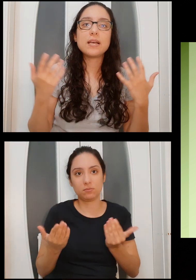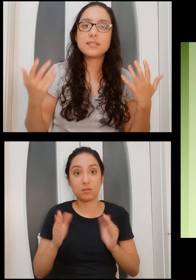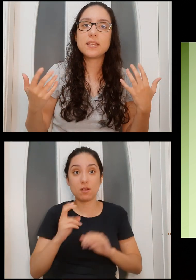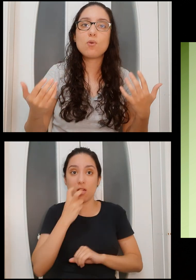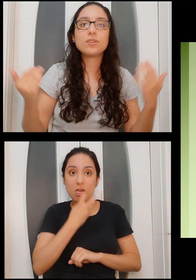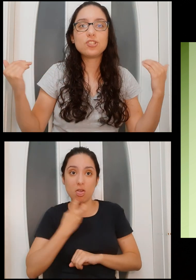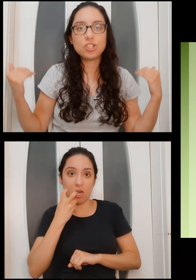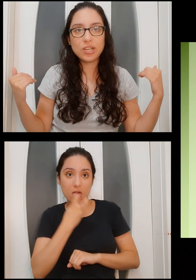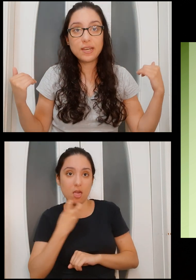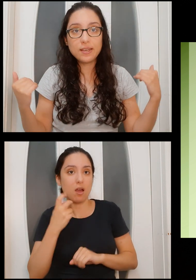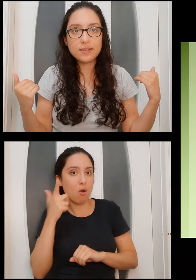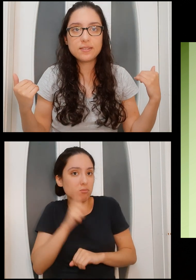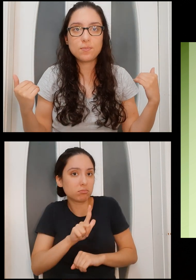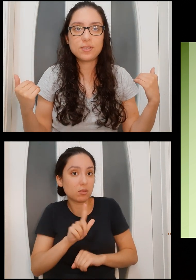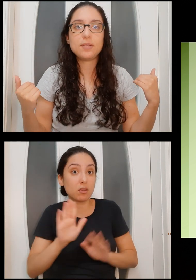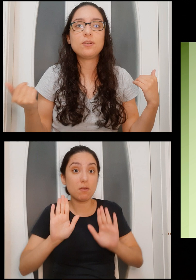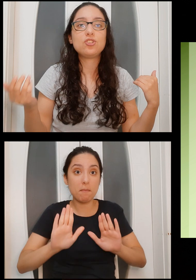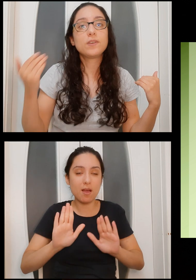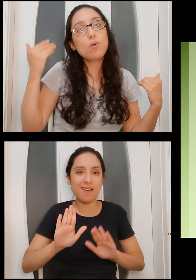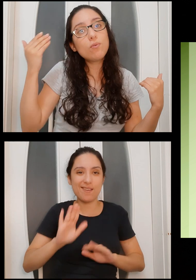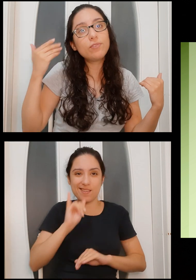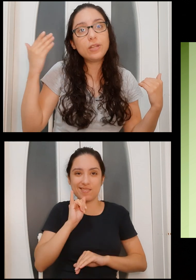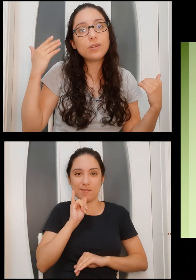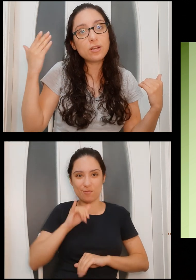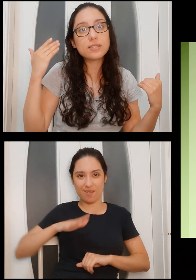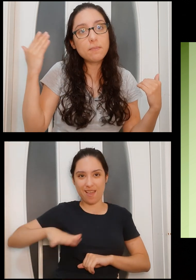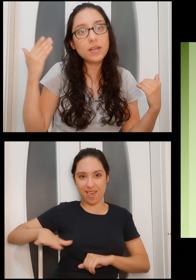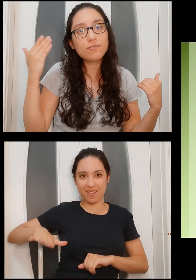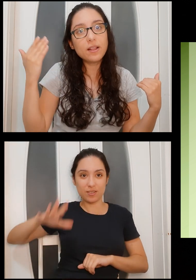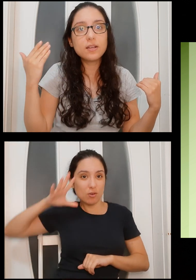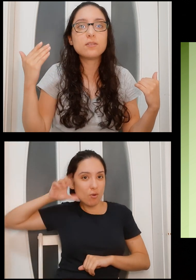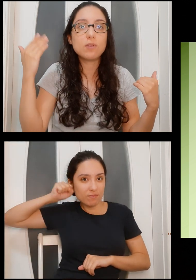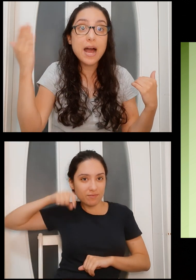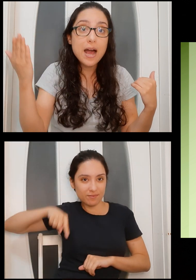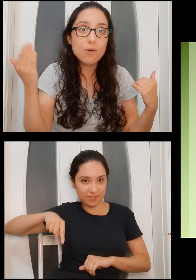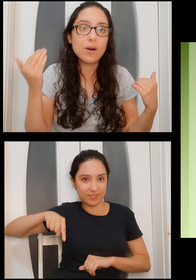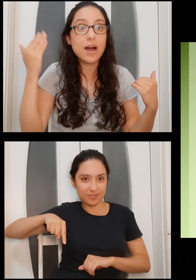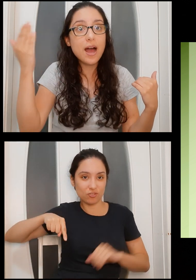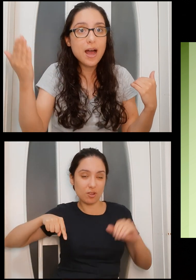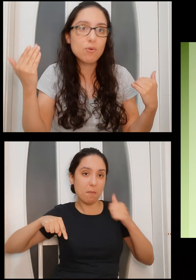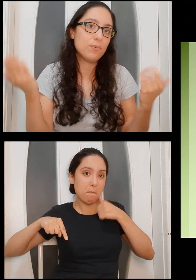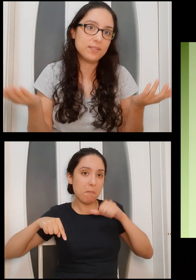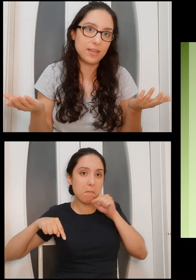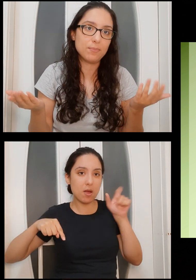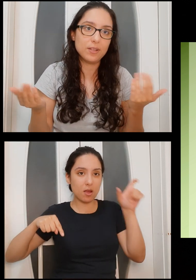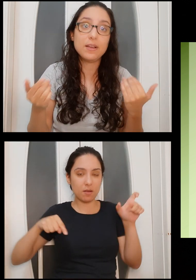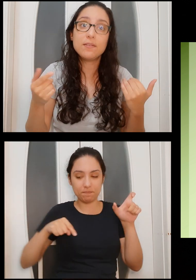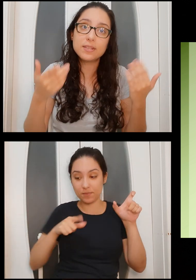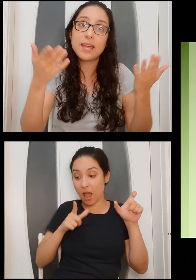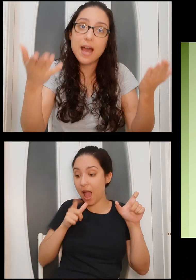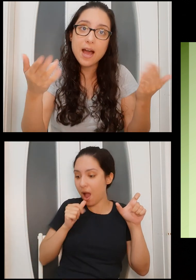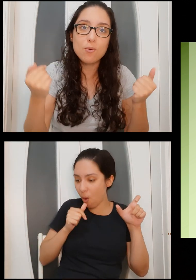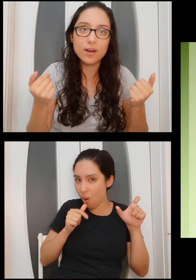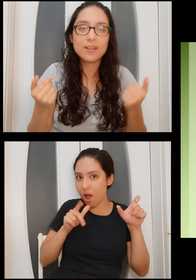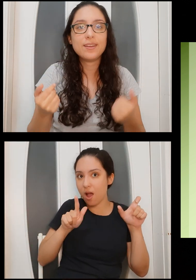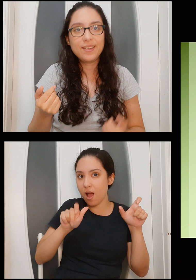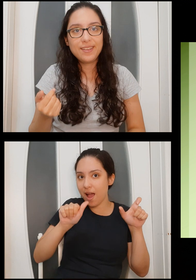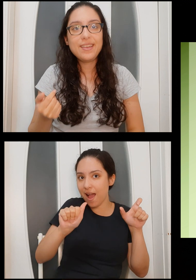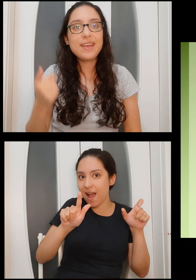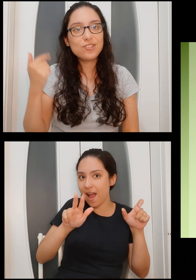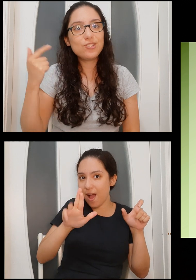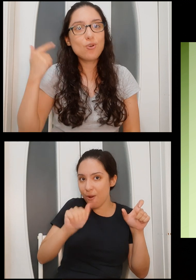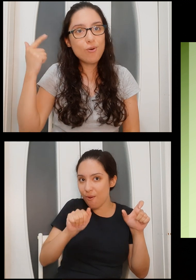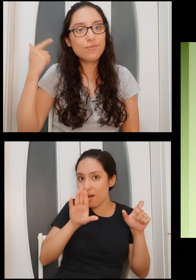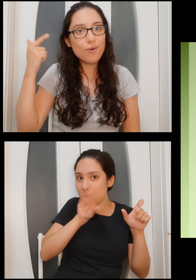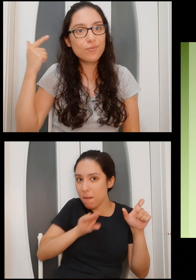que acontece é que quando a gente é criança, por exemplo, a gente fica ouvindo a nossa mãe falando água, água, por exemplo. Você quer água?